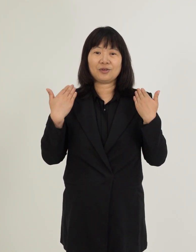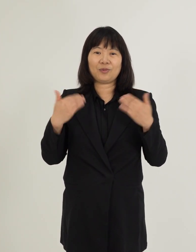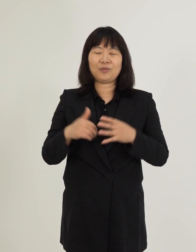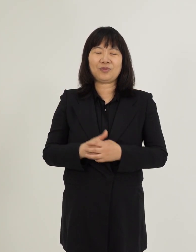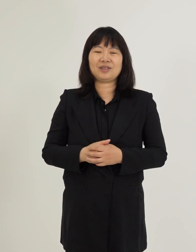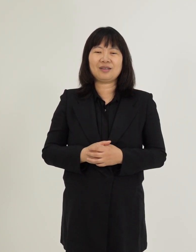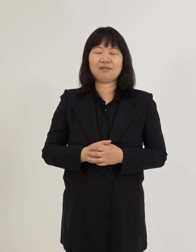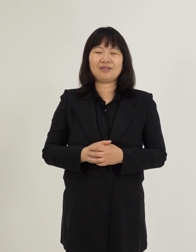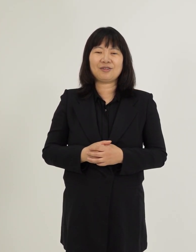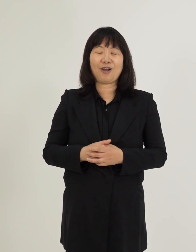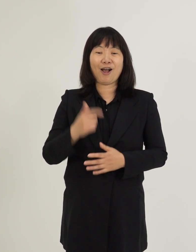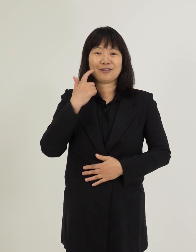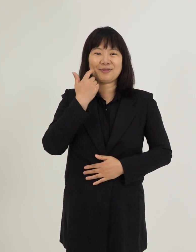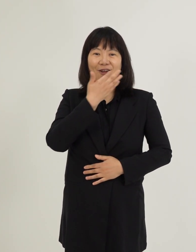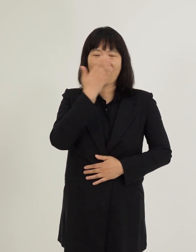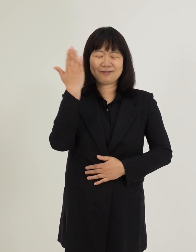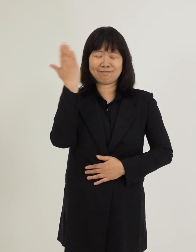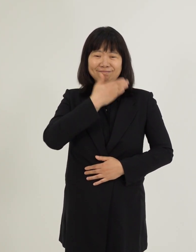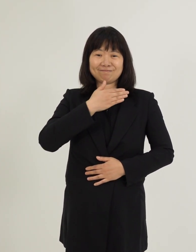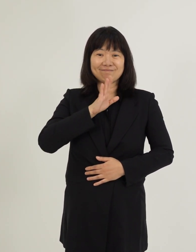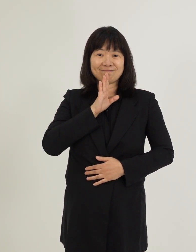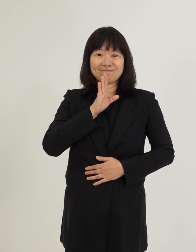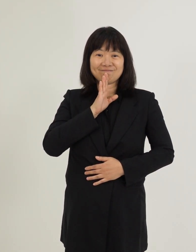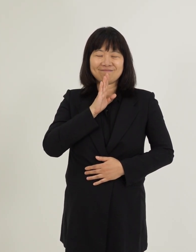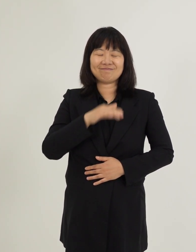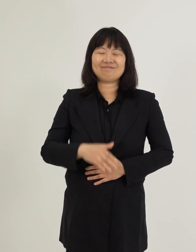그 단아하고 아름다워요.